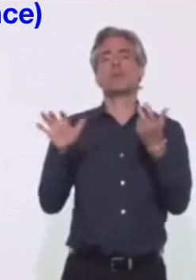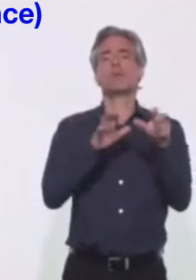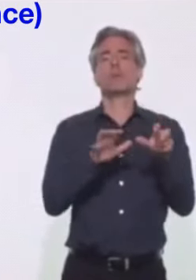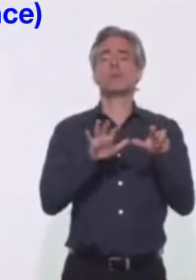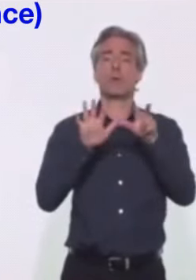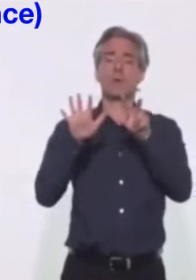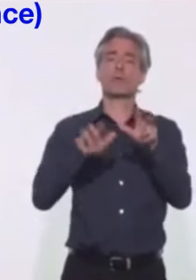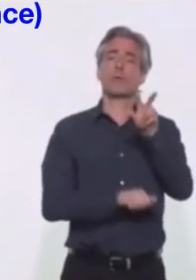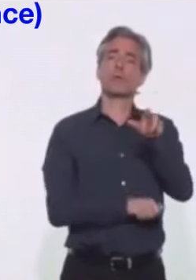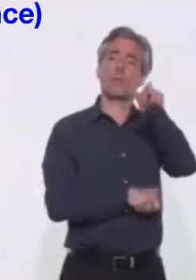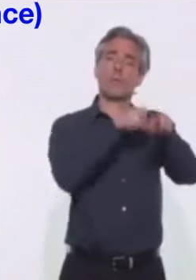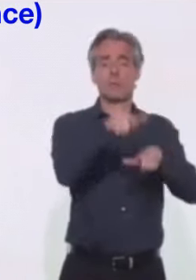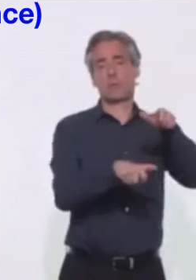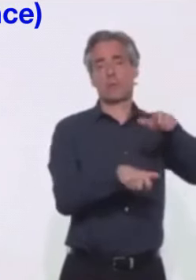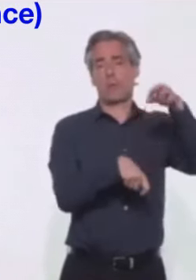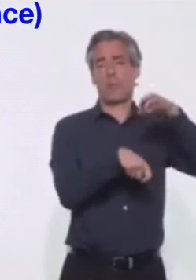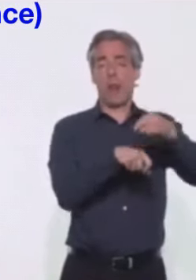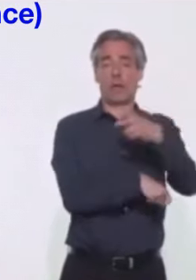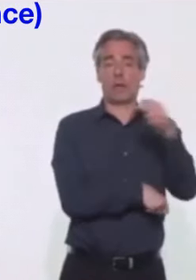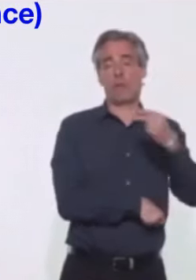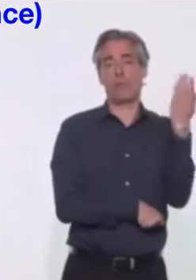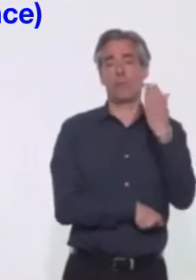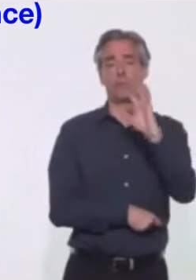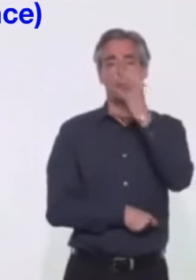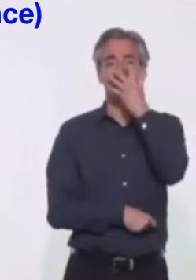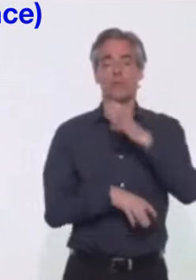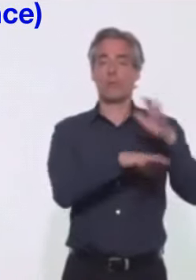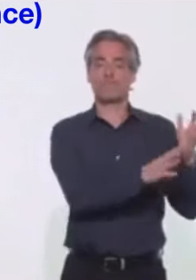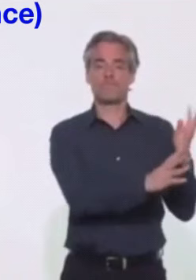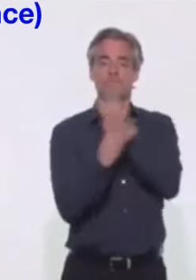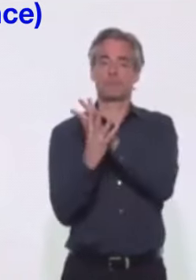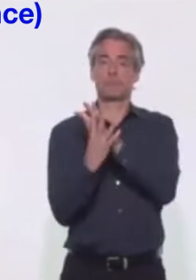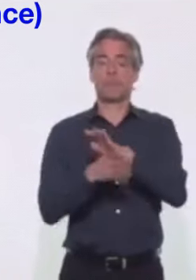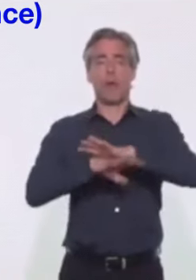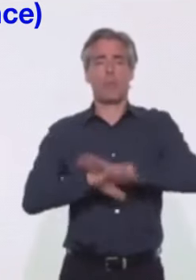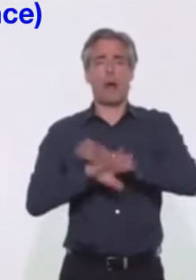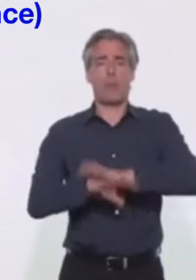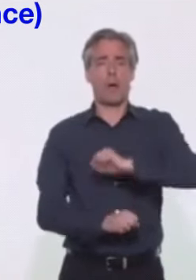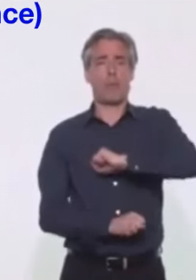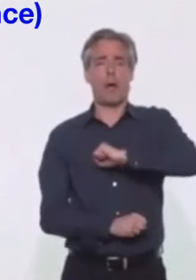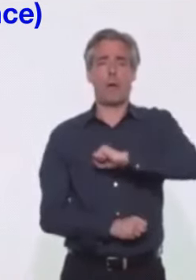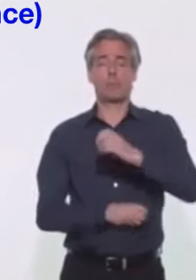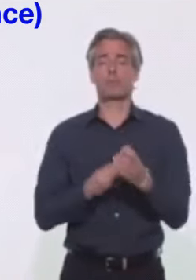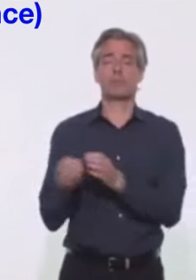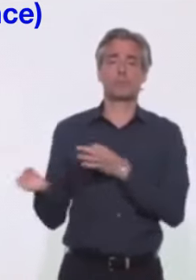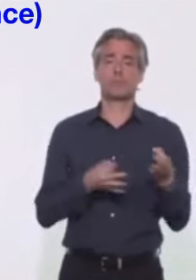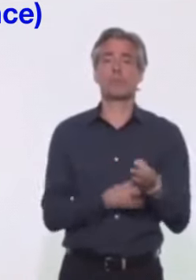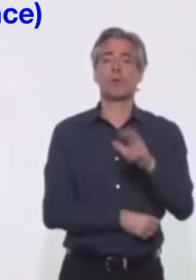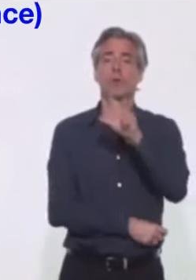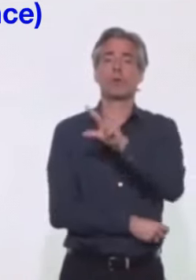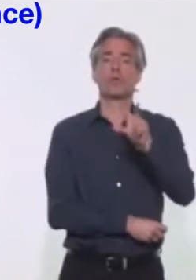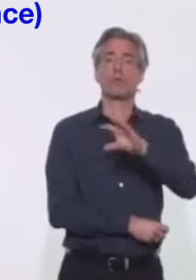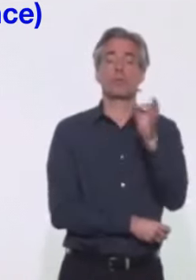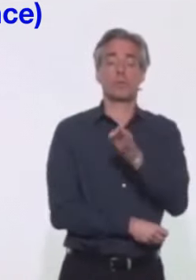patients graves nécessitent des soins lourds, en réanimation, en soins intensifs ou soins continus. 33% de